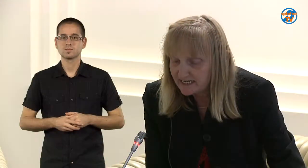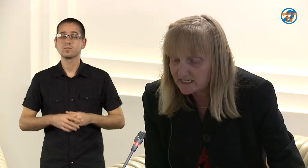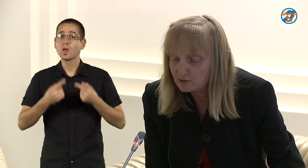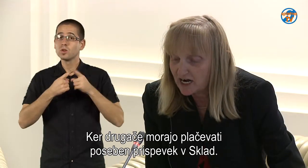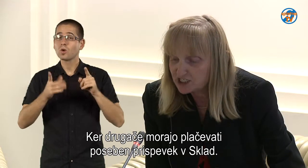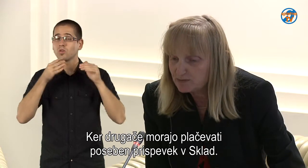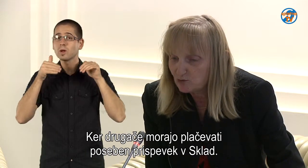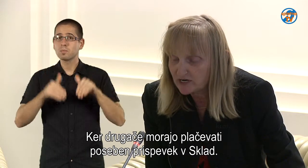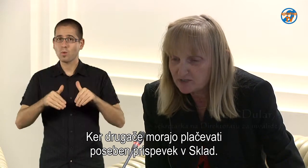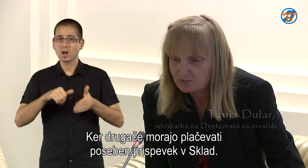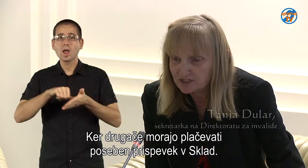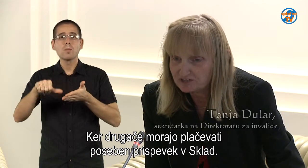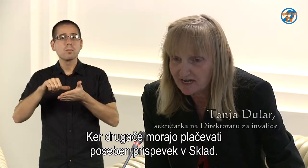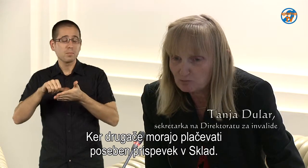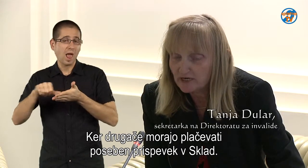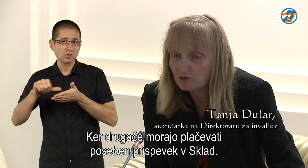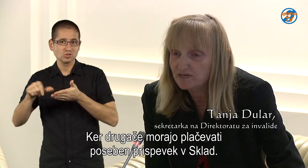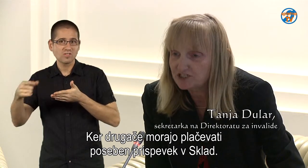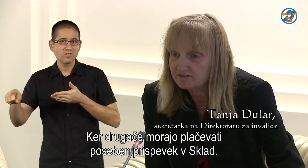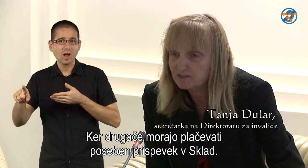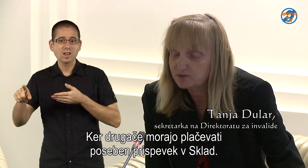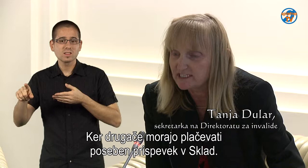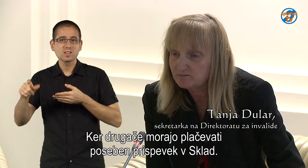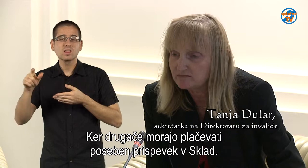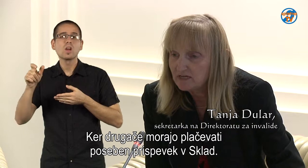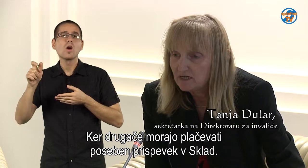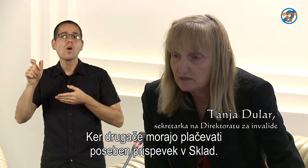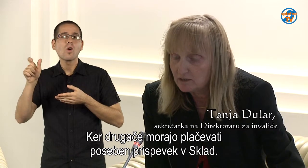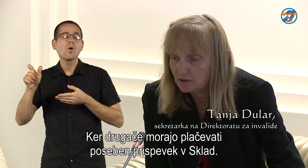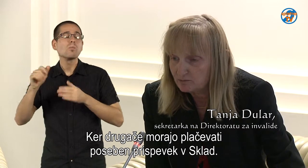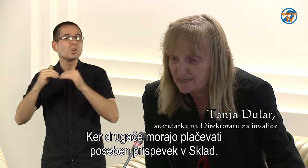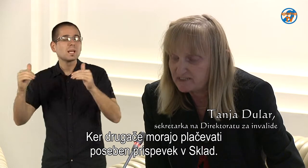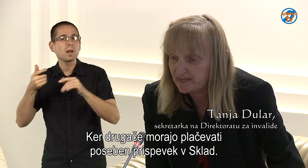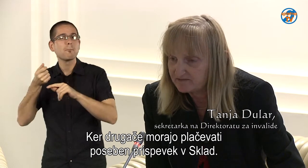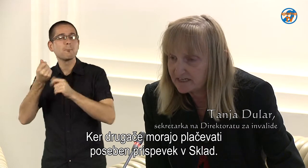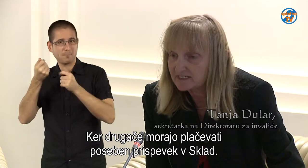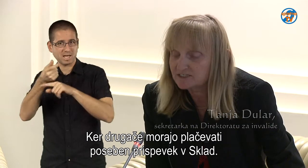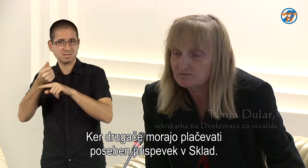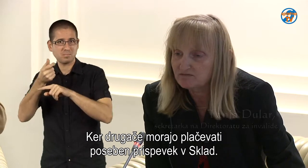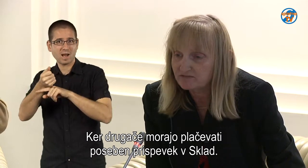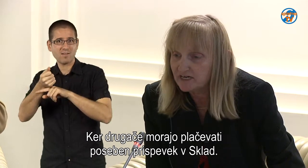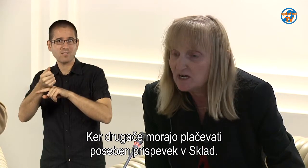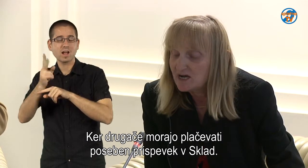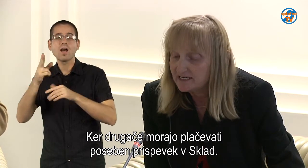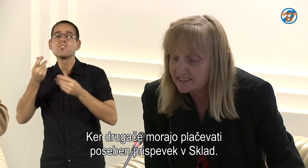Ker drugače bi morali plačevati, morajo plačevati poseben prispevek v